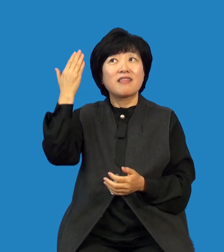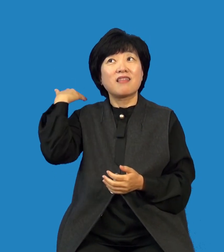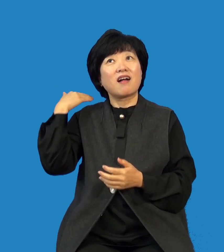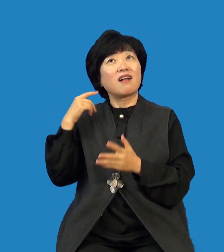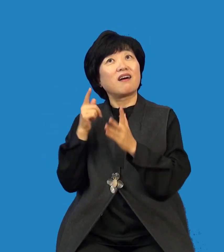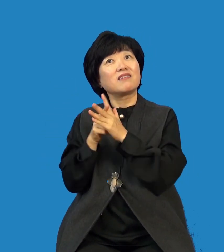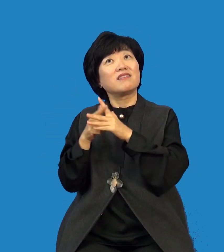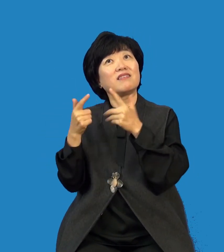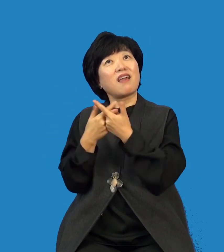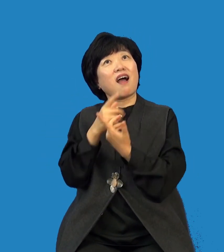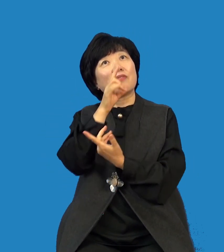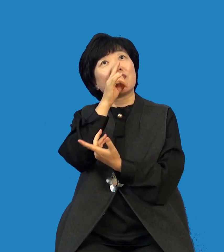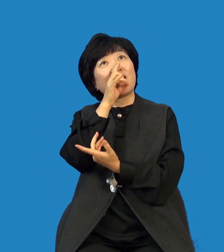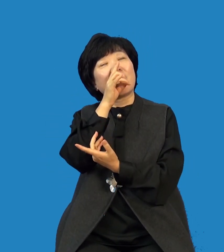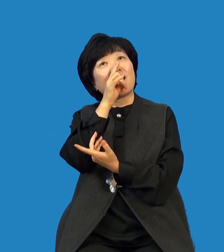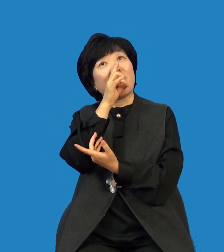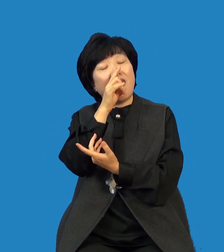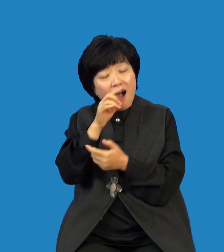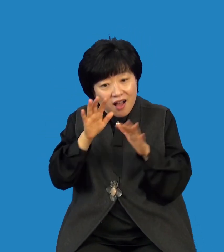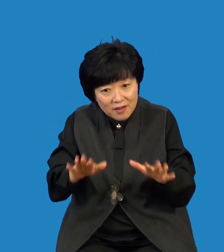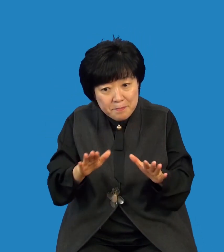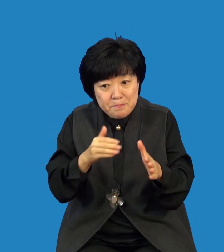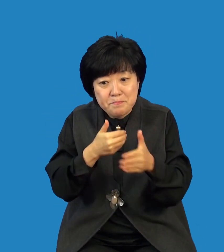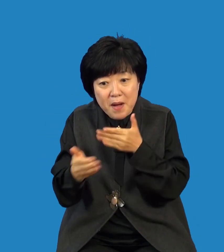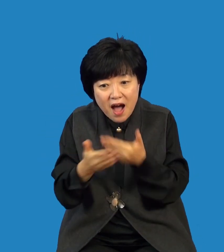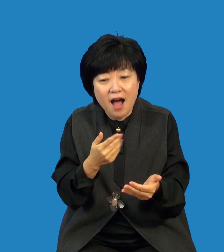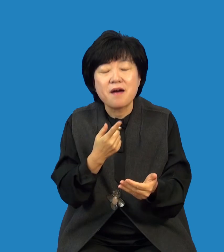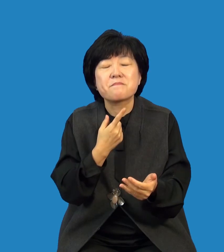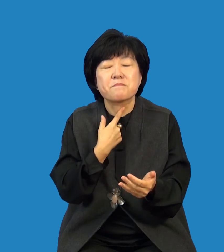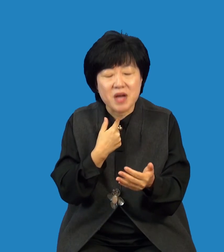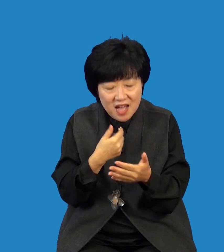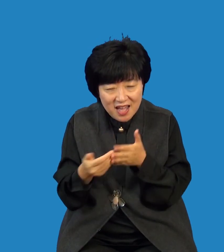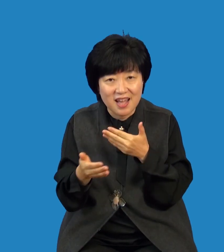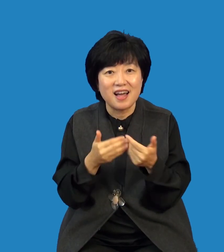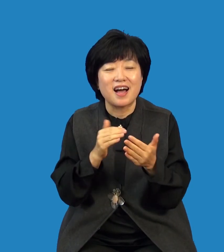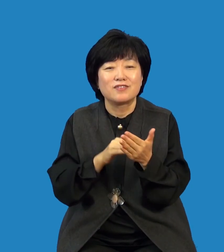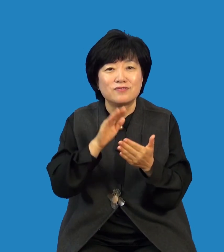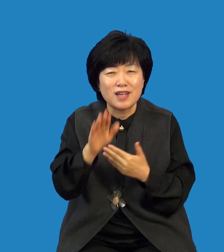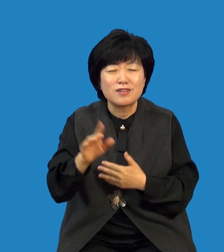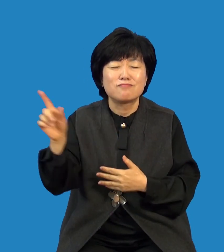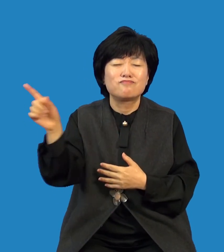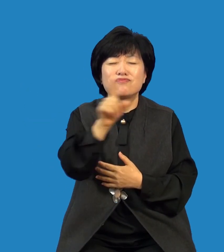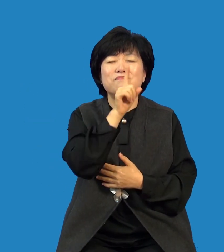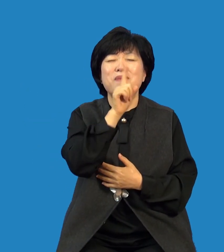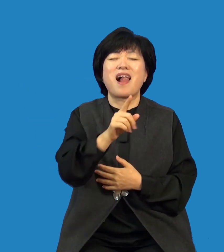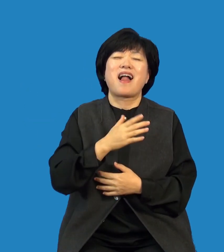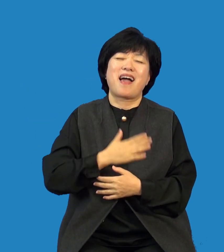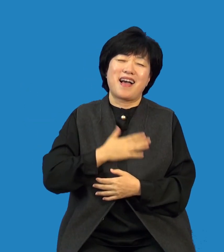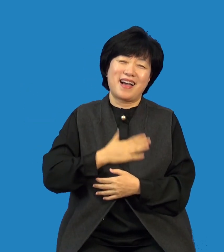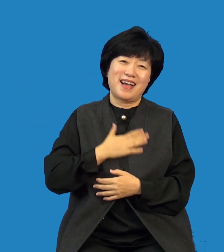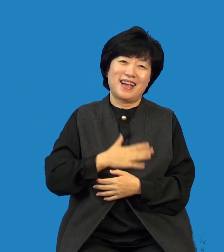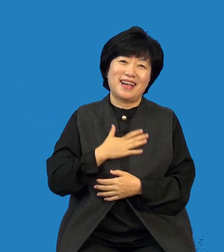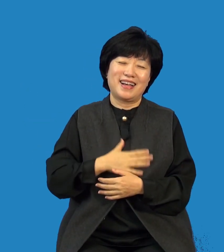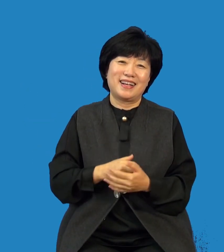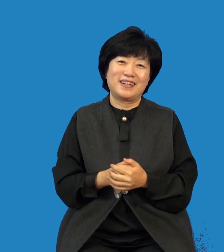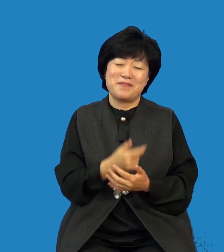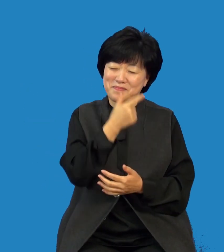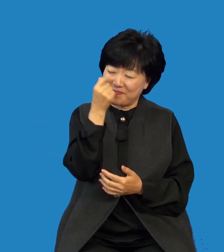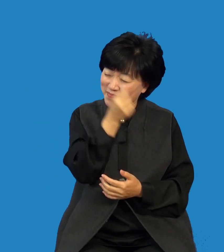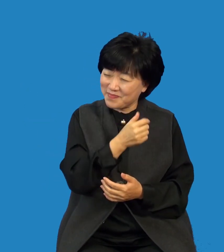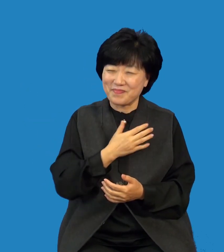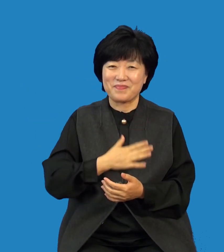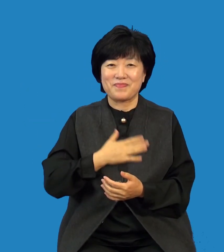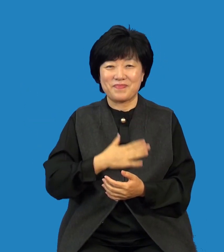이 레슨을 통과하기 전까지는. 근데 그 레슨을 통과하고 나니까 이게 무슨 말씀인지 알겠는 거야. 제자들은 이후에요